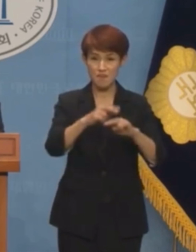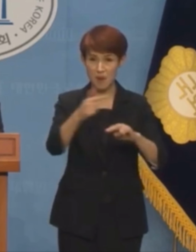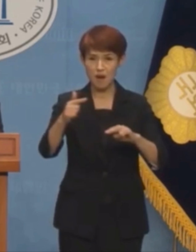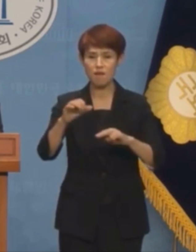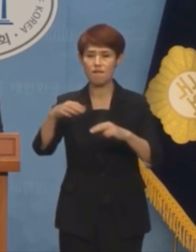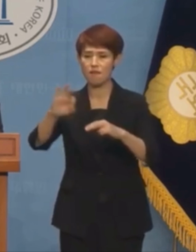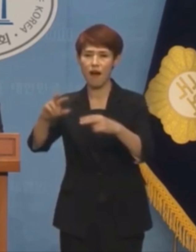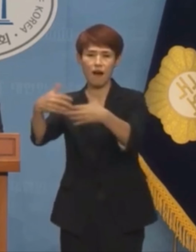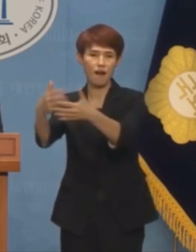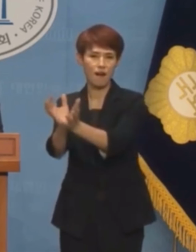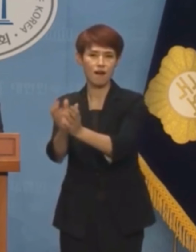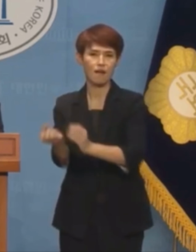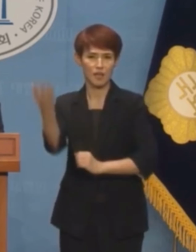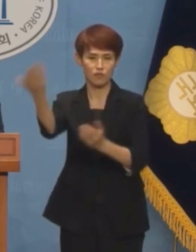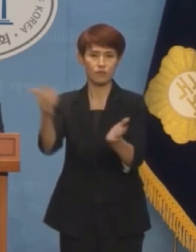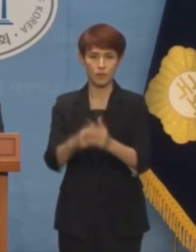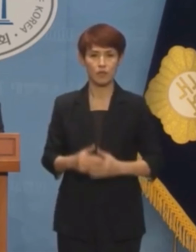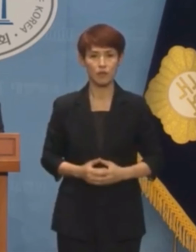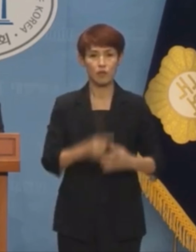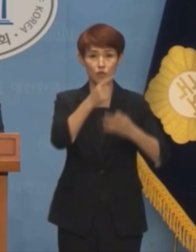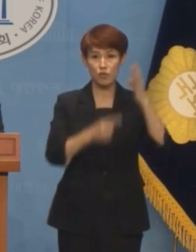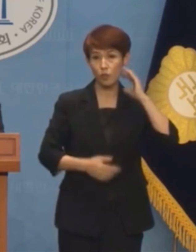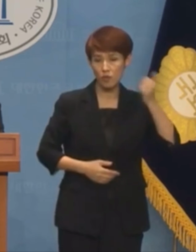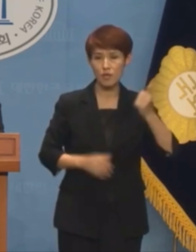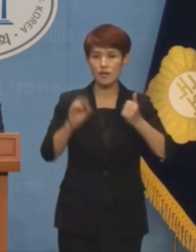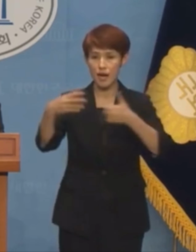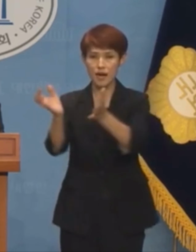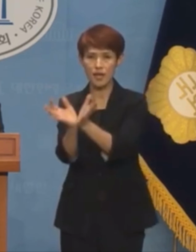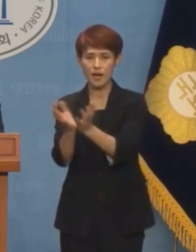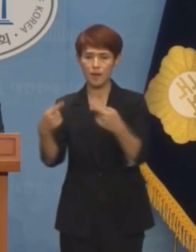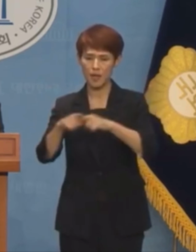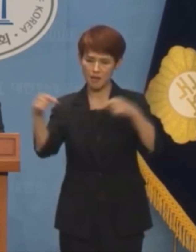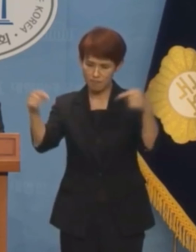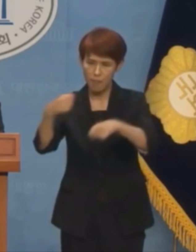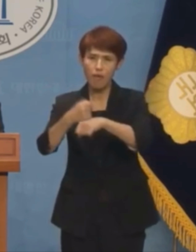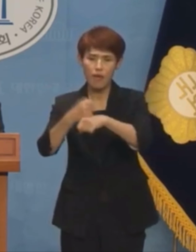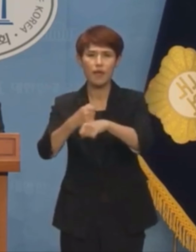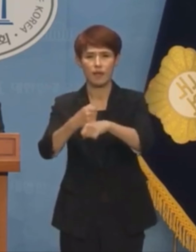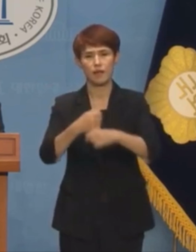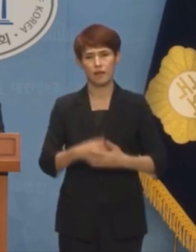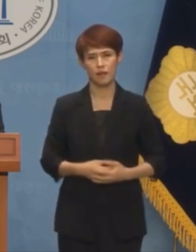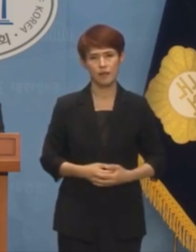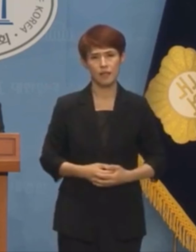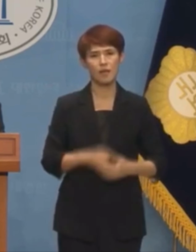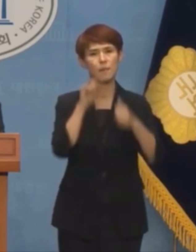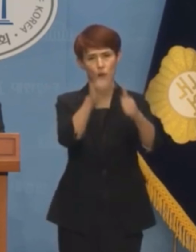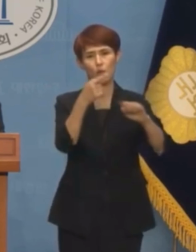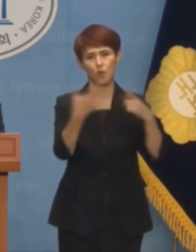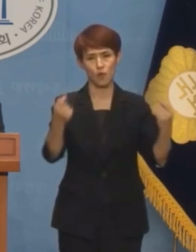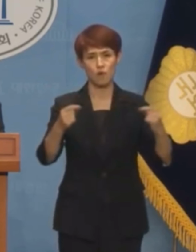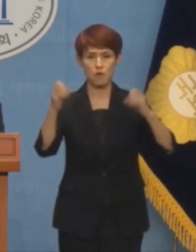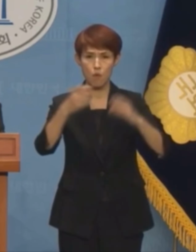대통령이 국정기조를 바꾸고 야당과 협치하는 명령입니다 대화와 협력을 하려면